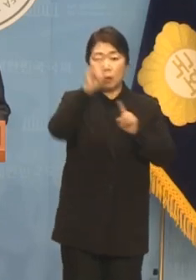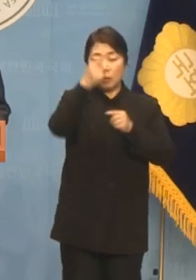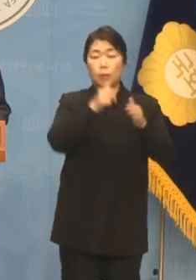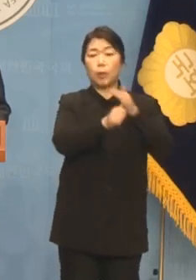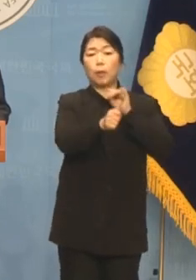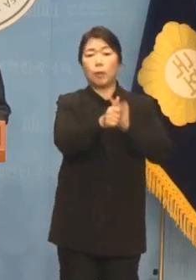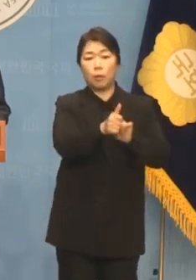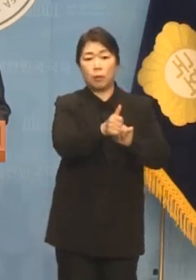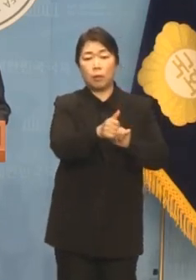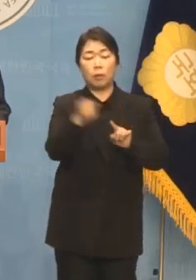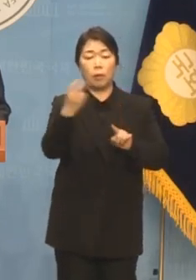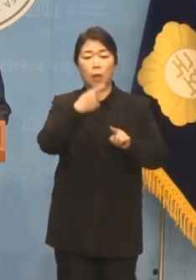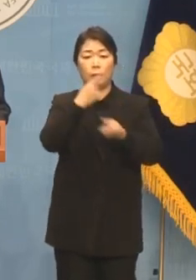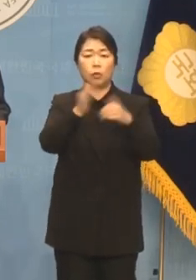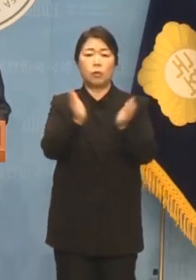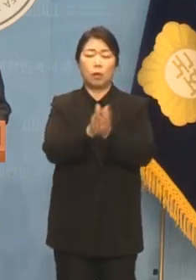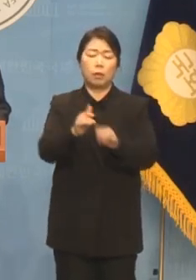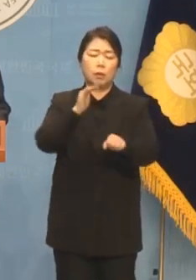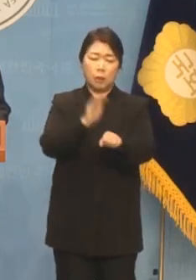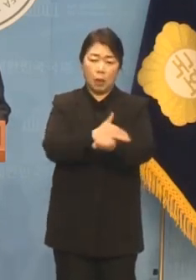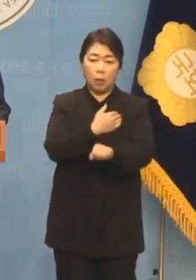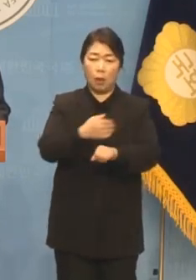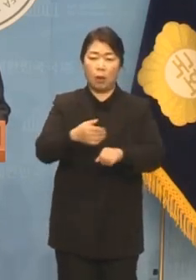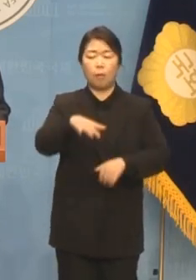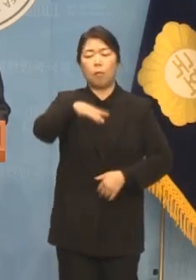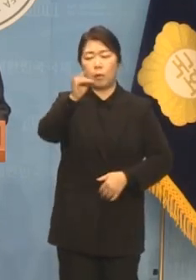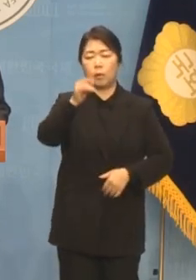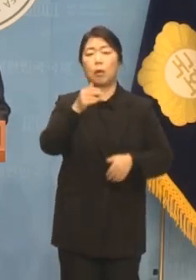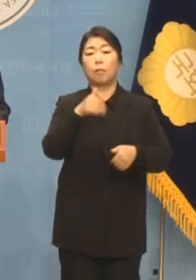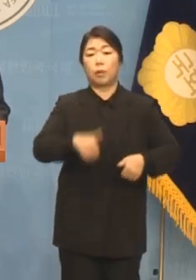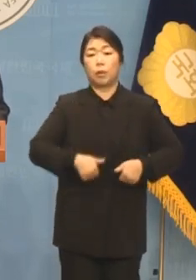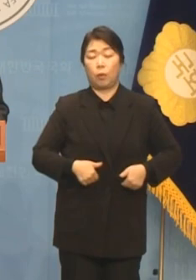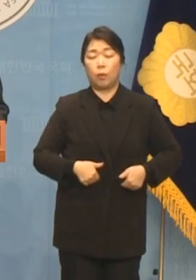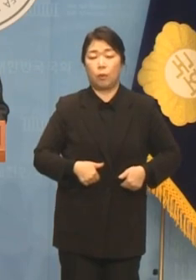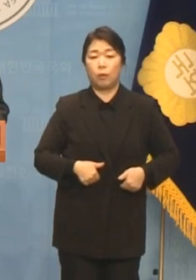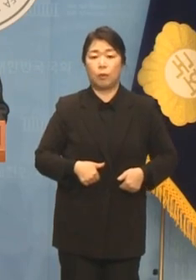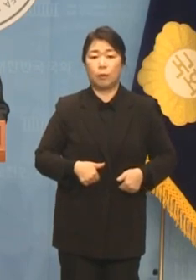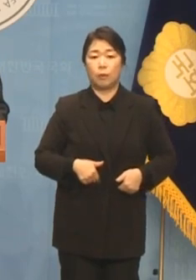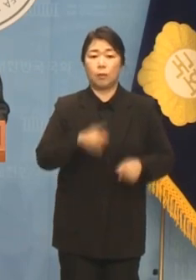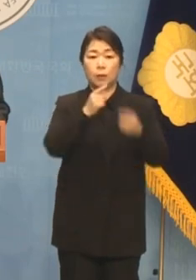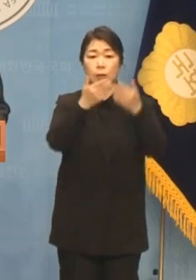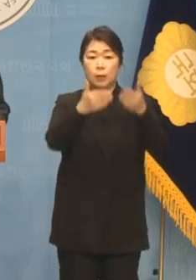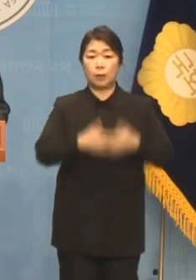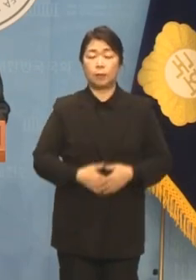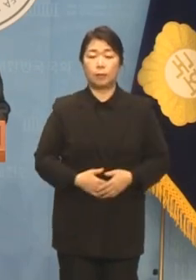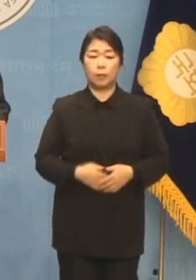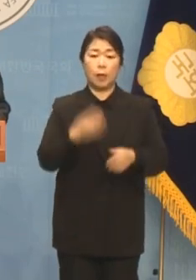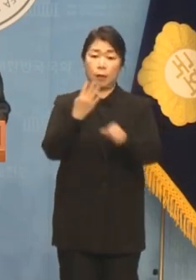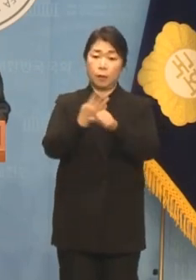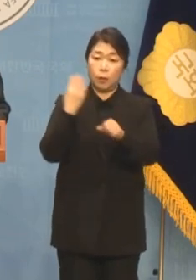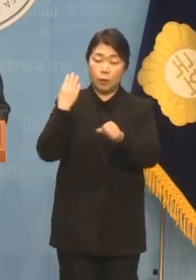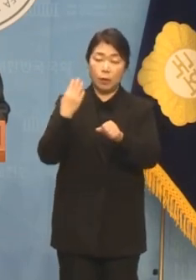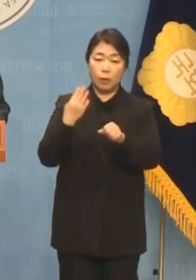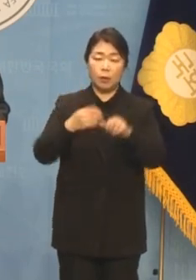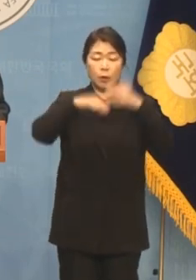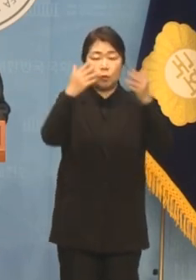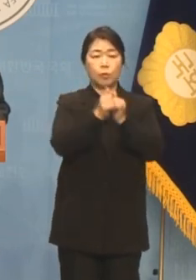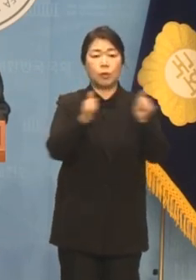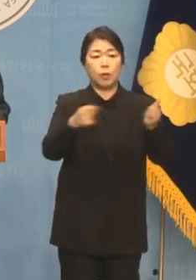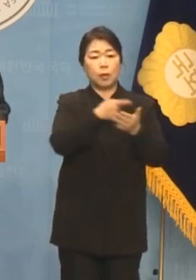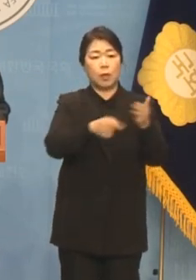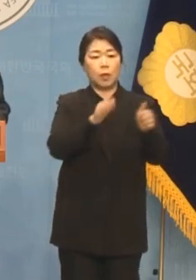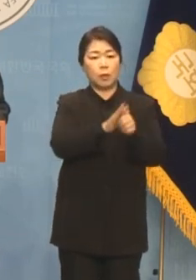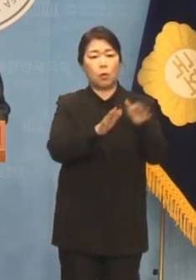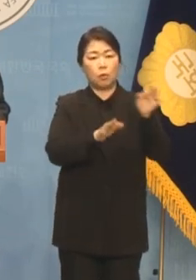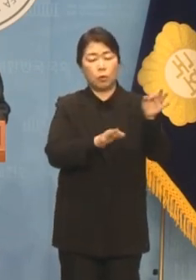대표와 민주당의 사과가 선행되야함을 강하는입니다 년전 전국민 재난지원금